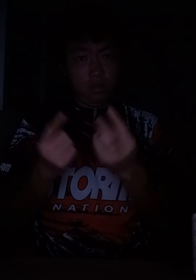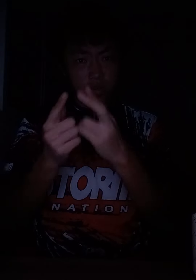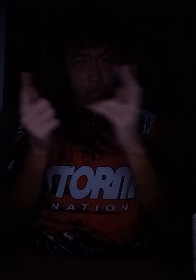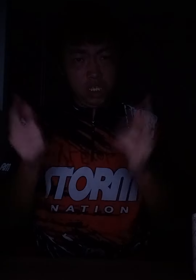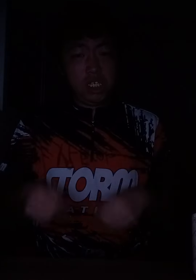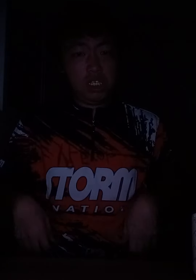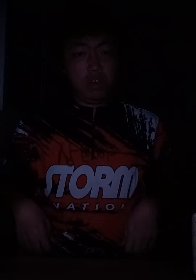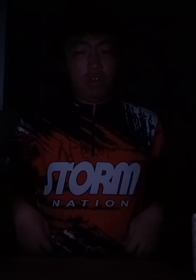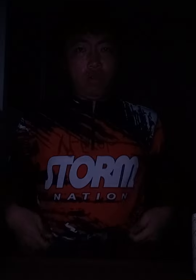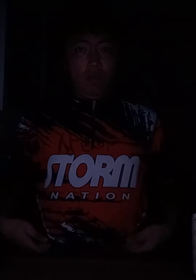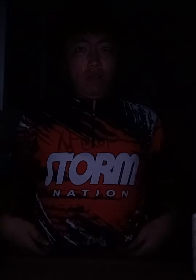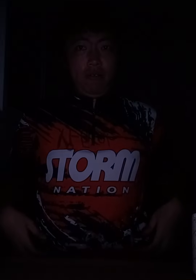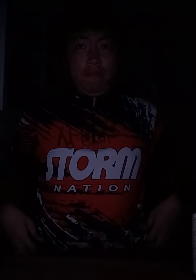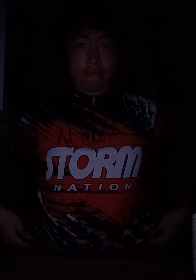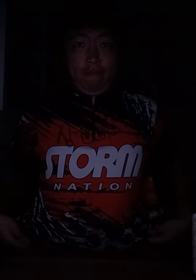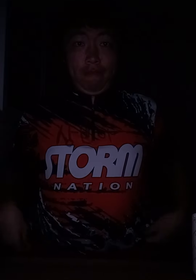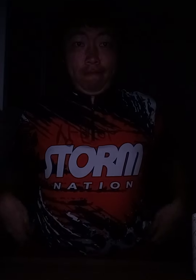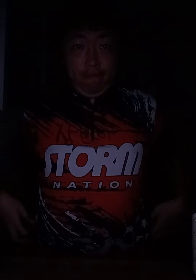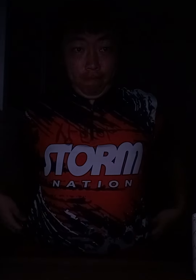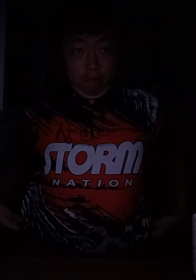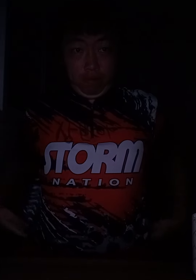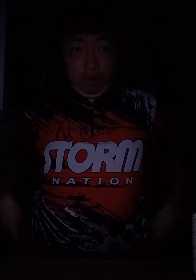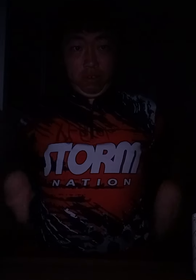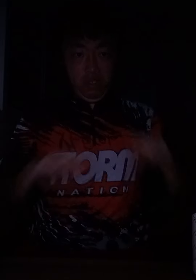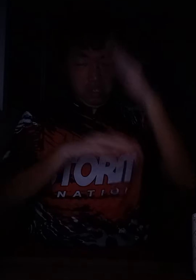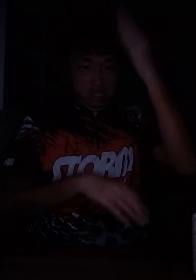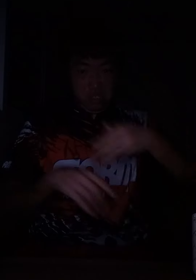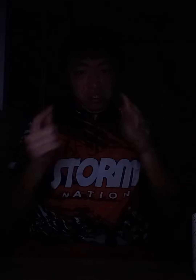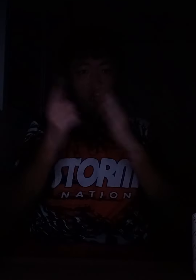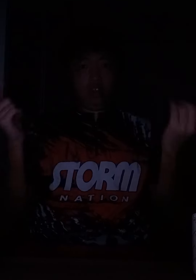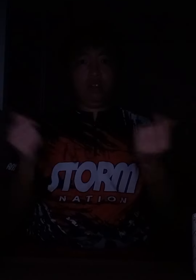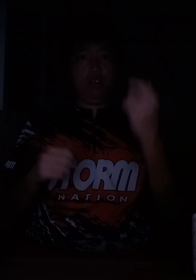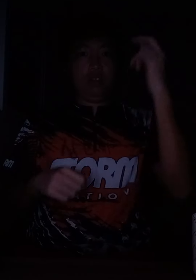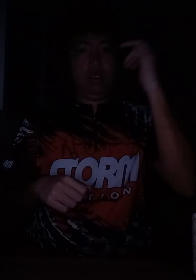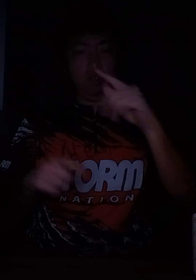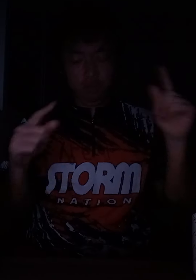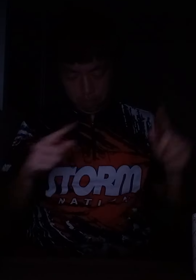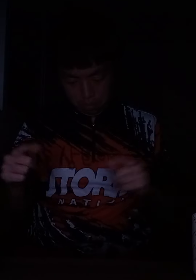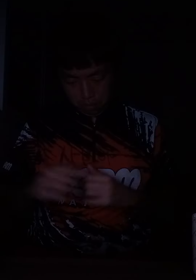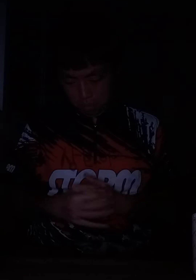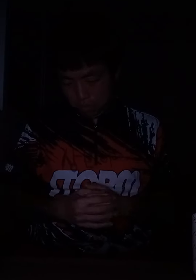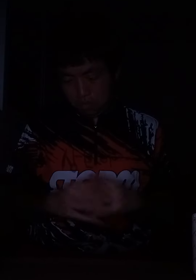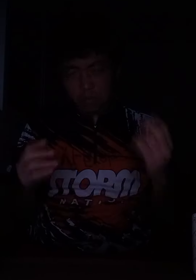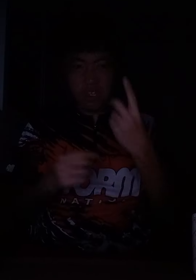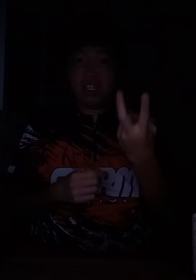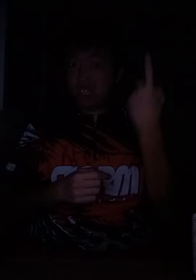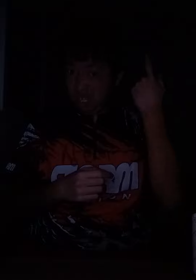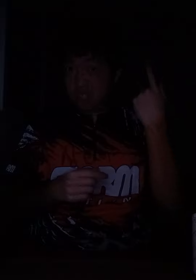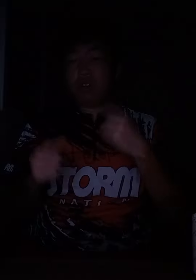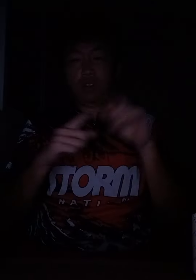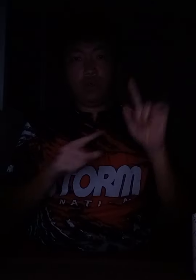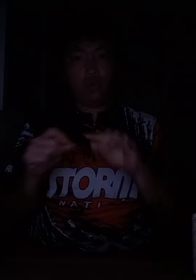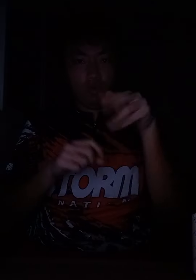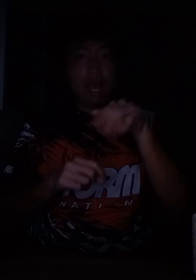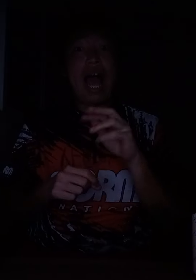기계에 끼어는 거더라고요. 그 수도를 시켰어 하던데 빼려고 몸을 좀 집어넣다가 그제 밤 9시부터 야간 작업을 하던 박 씨는